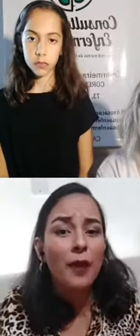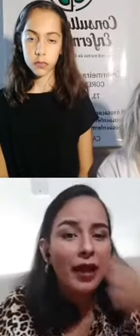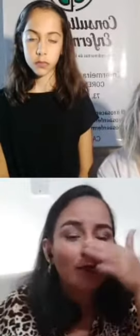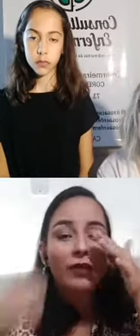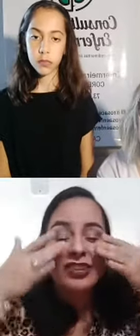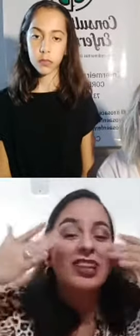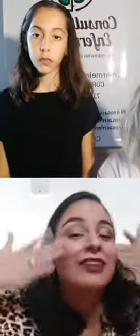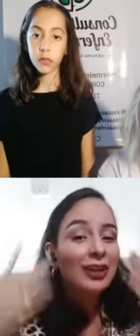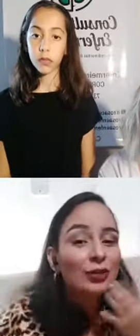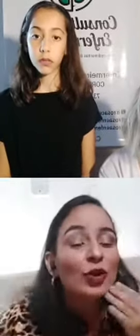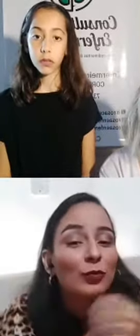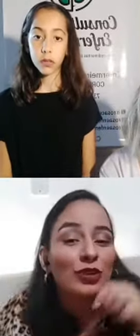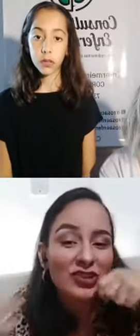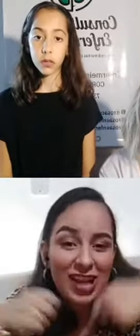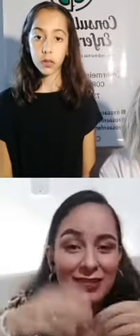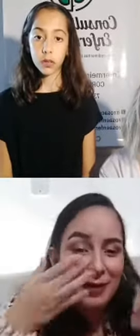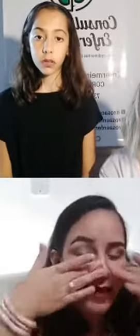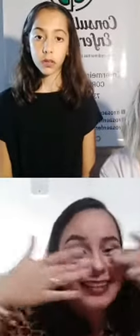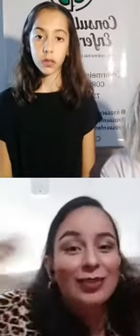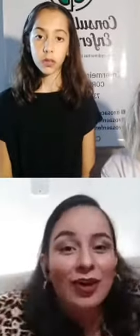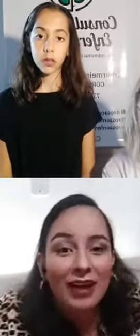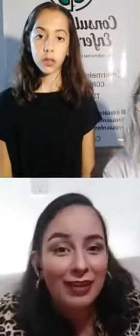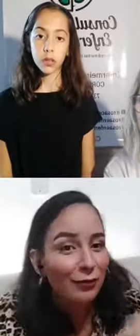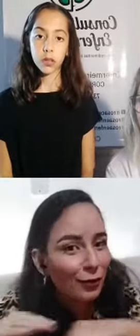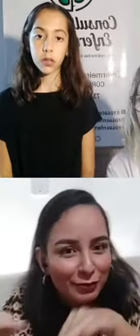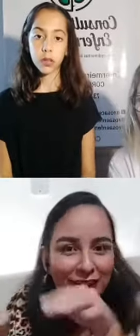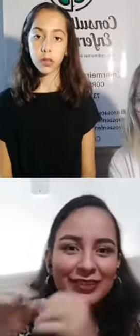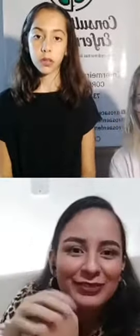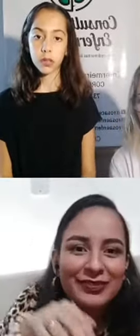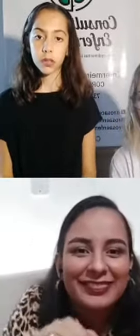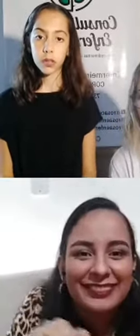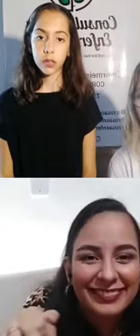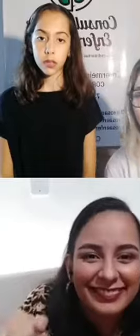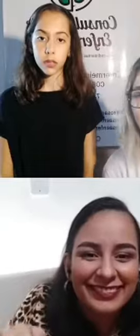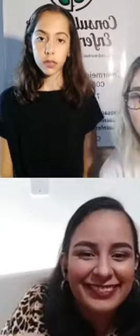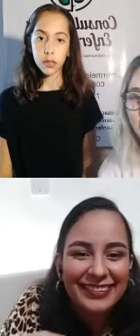foi para uma reunião, a gente tava todo mundo e tirava essa máscara e tocava com o inferno.